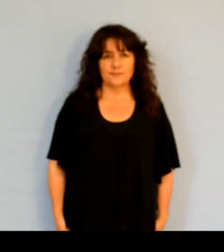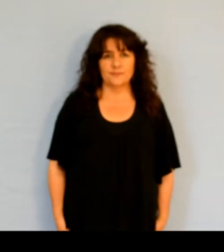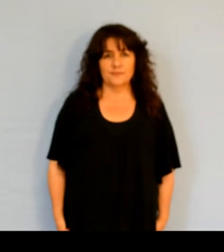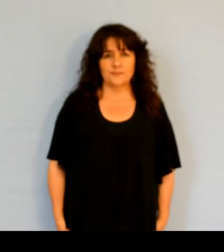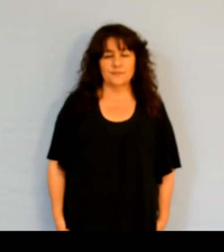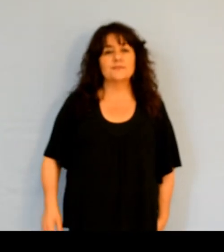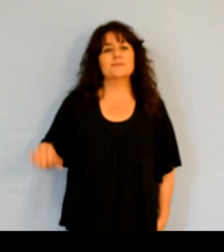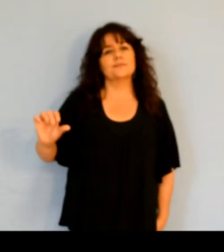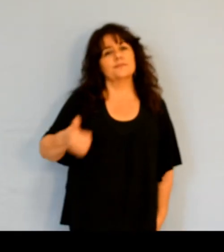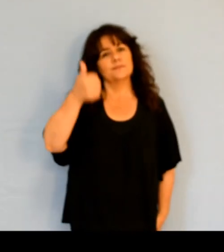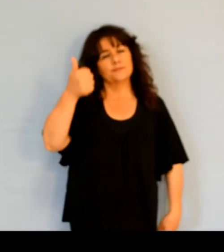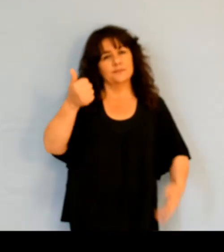Première lecture.